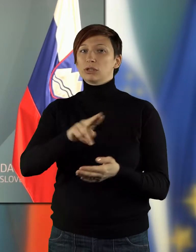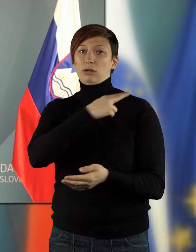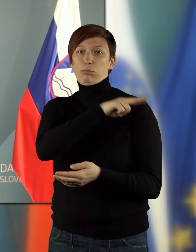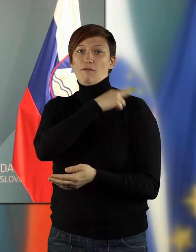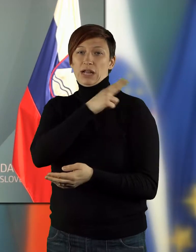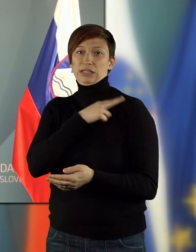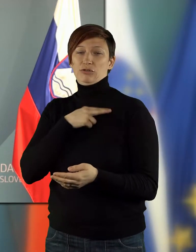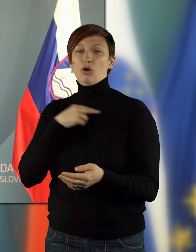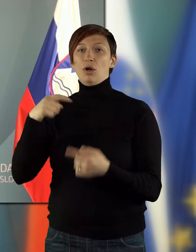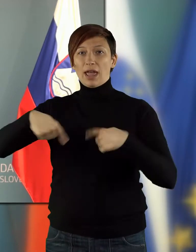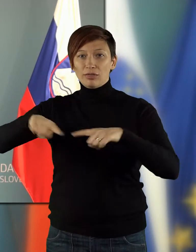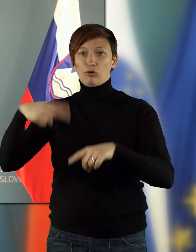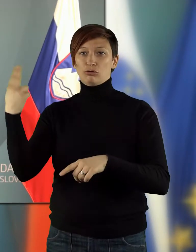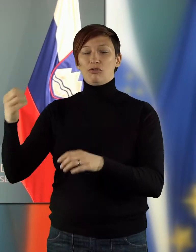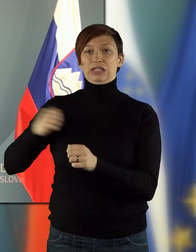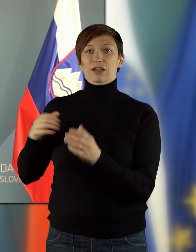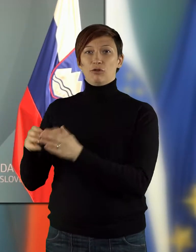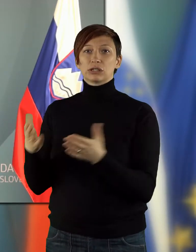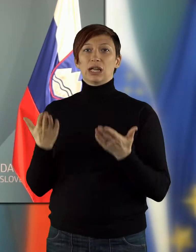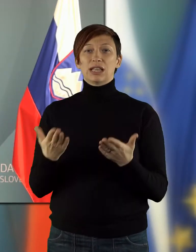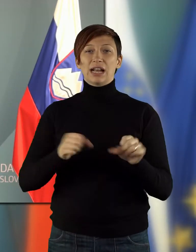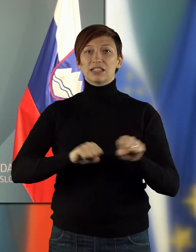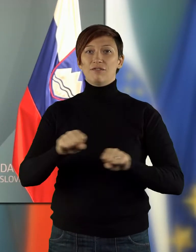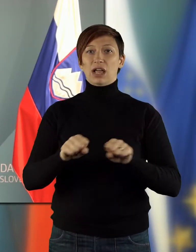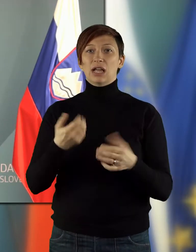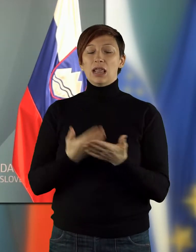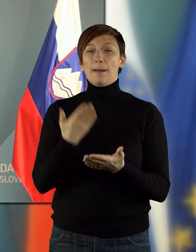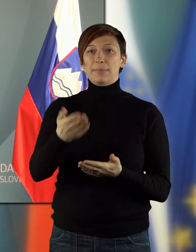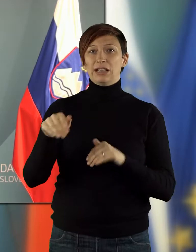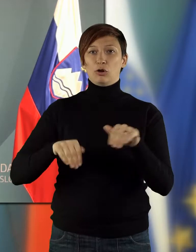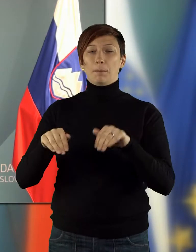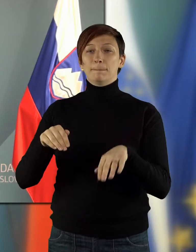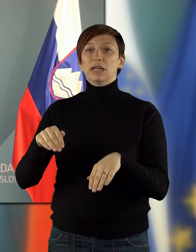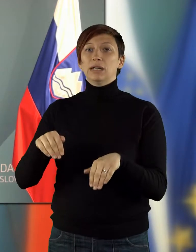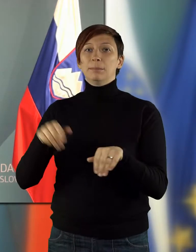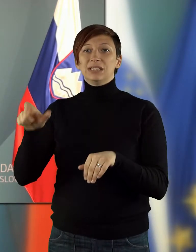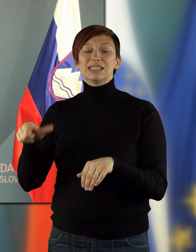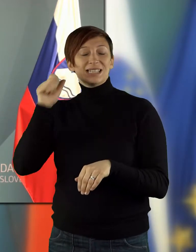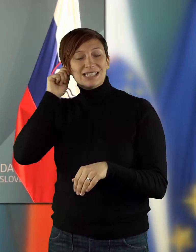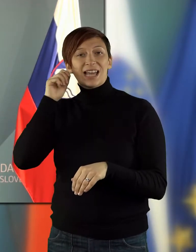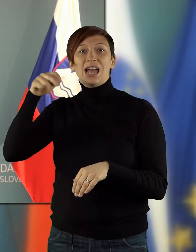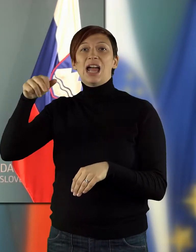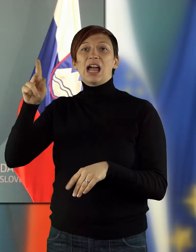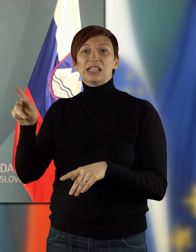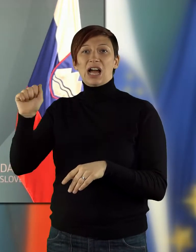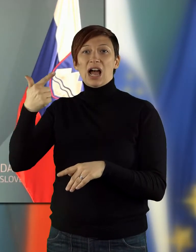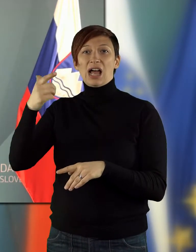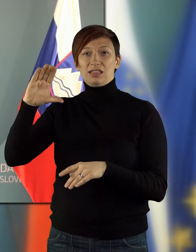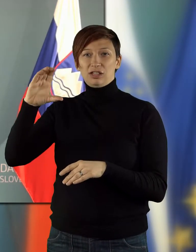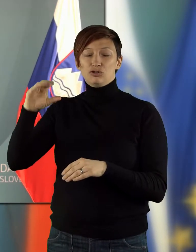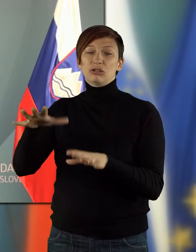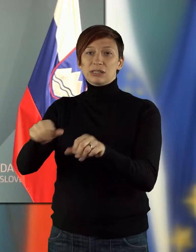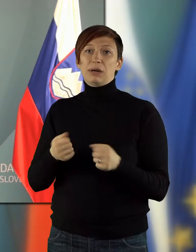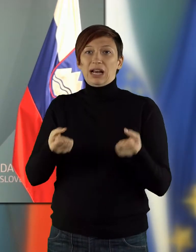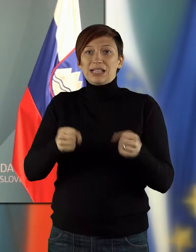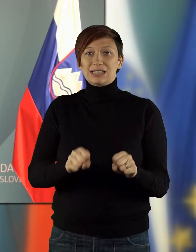porabo vseh povestv in enot slovenske vojske, je danes vlada na predlog ministrice Andreje Katič